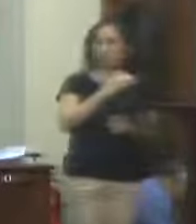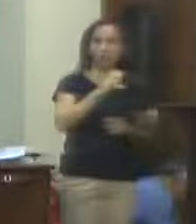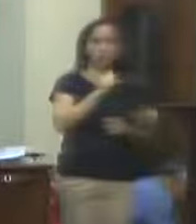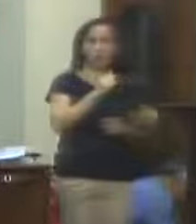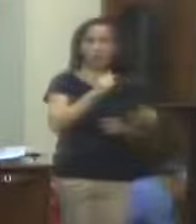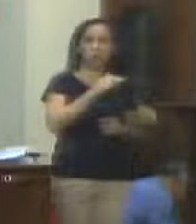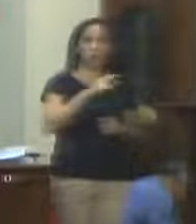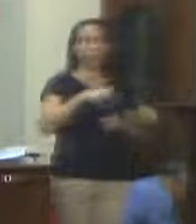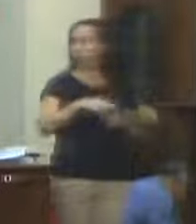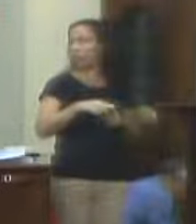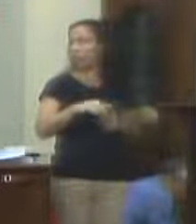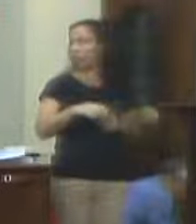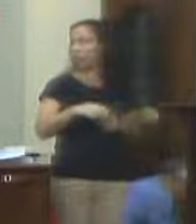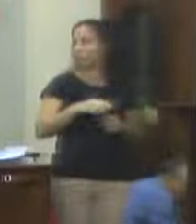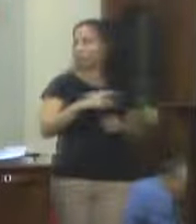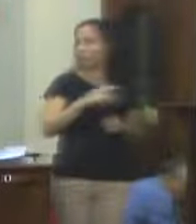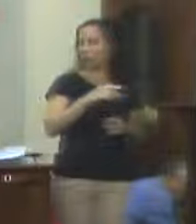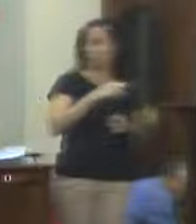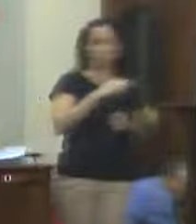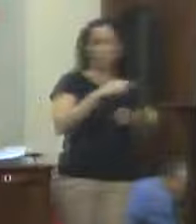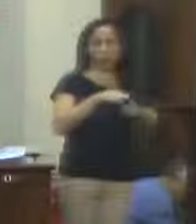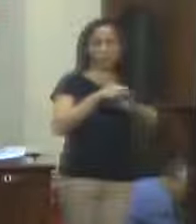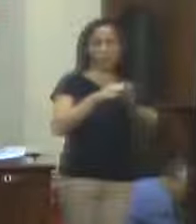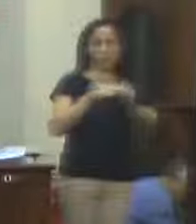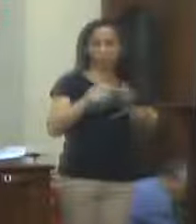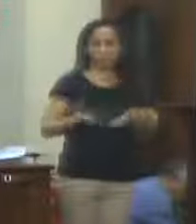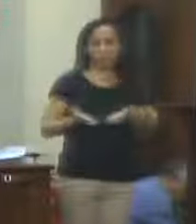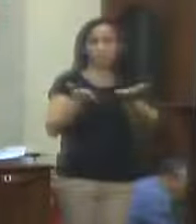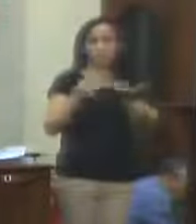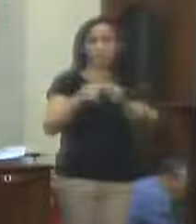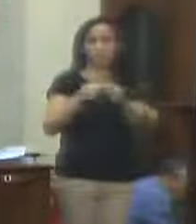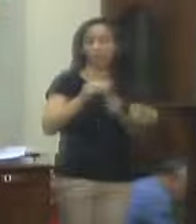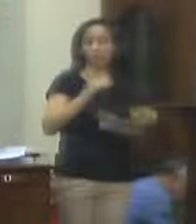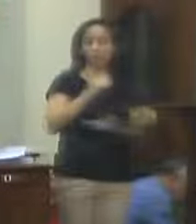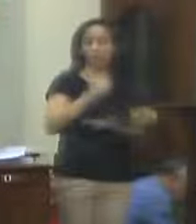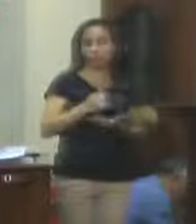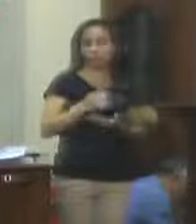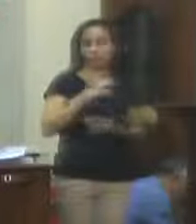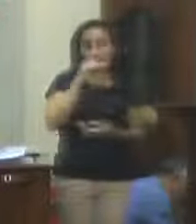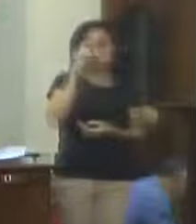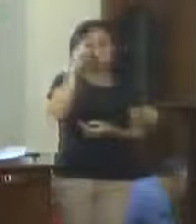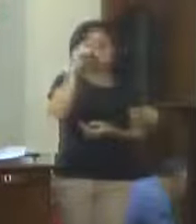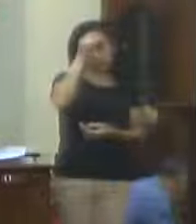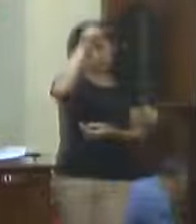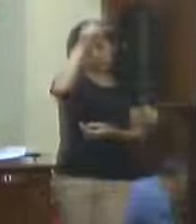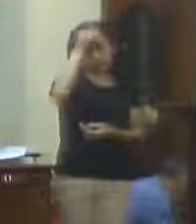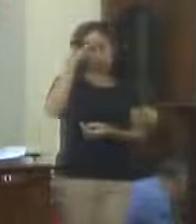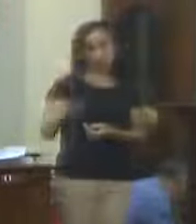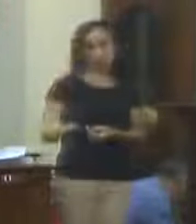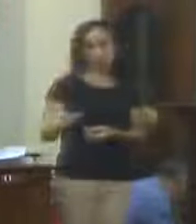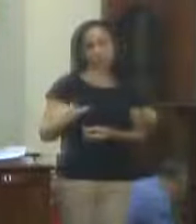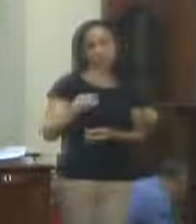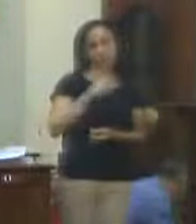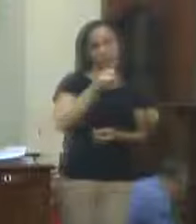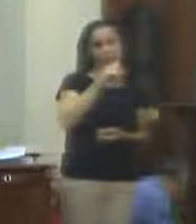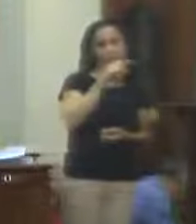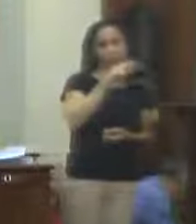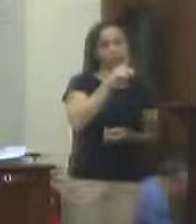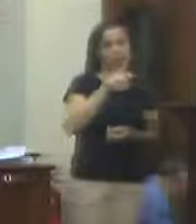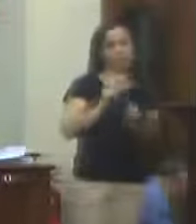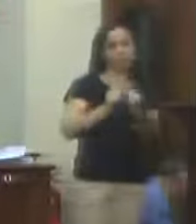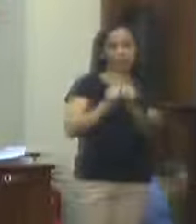suas atribuições legais na forma regimental, requer o encaminhamento da presente indicação ao chefe do Poder Executivo Municipal para que mesmo